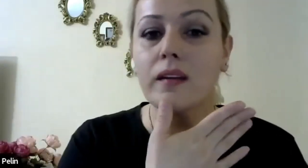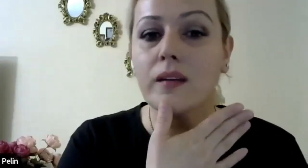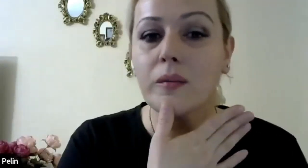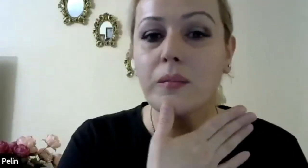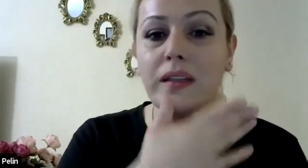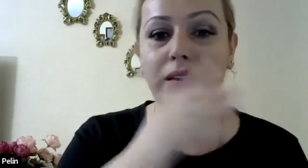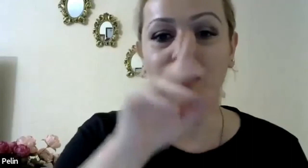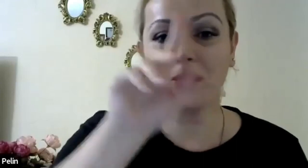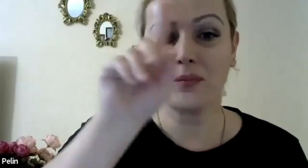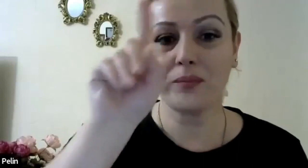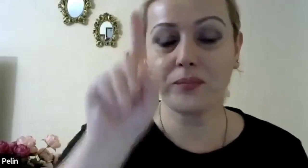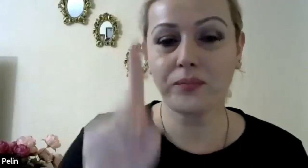olabilirim?